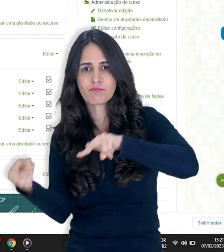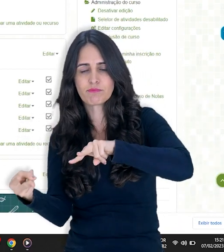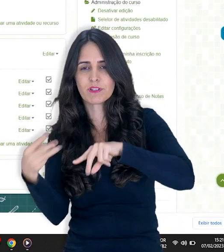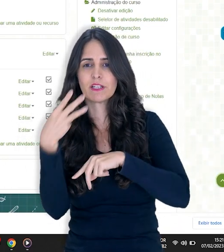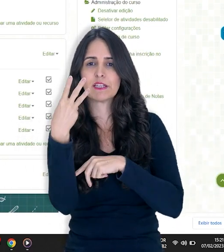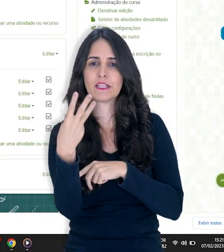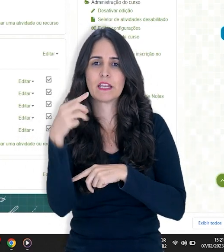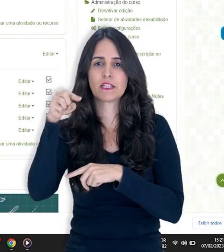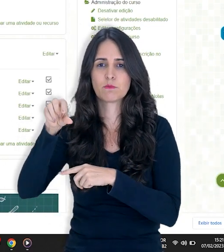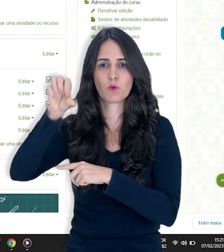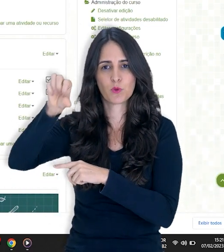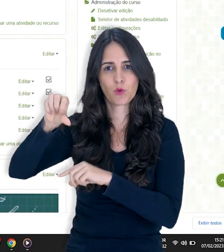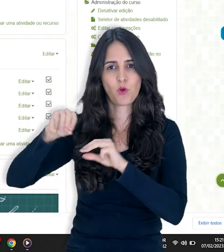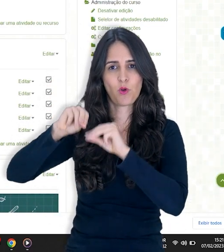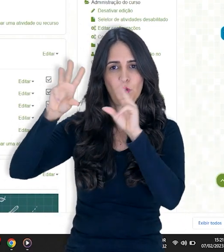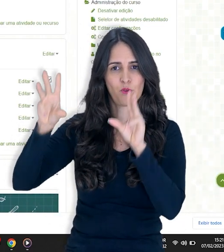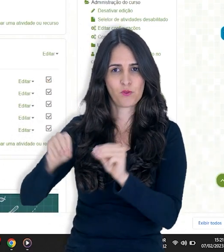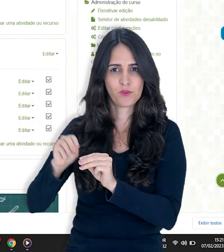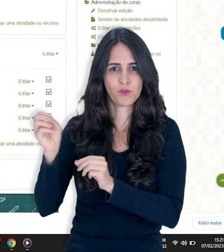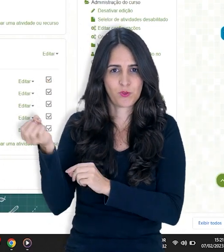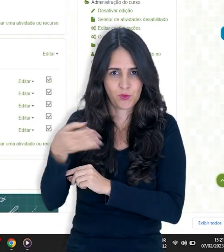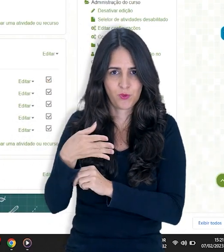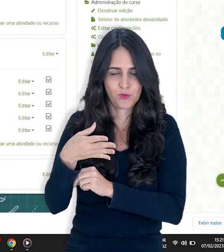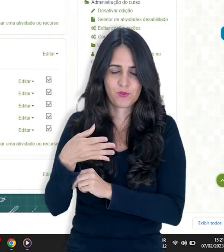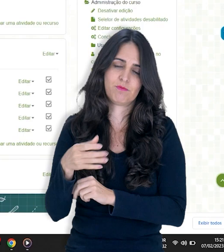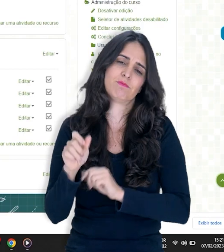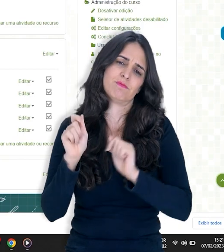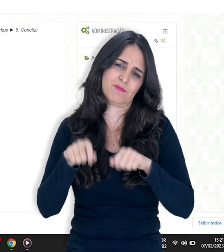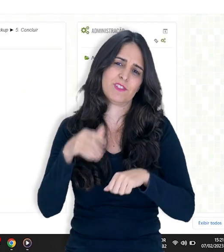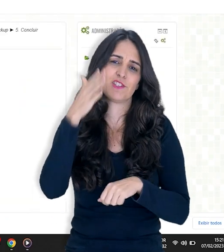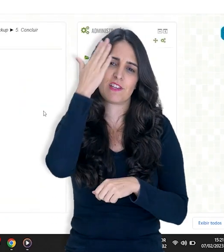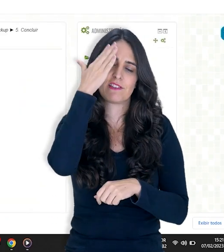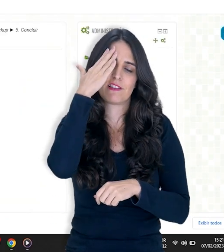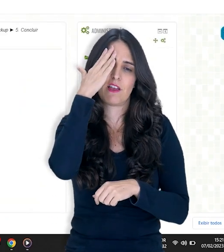Moodle 3.1 para o 3.9, você já sabe como é que faz. Vem aqui em backup.